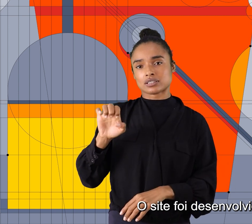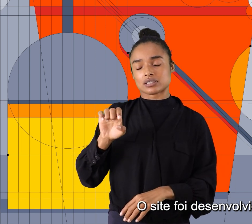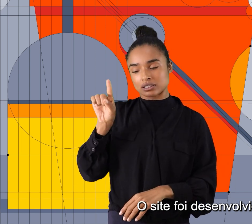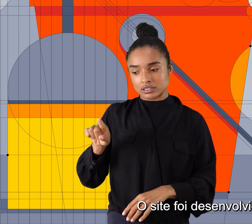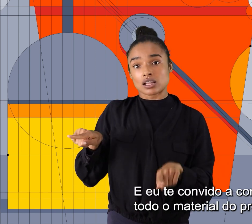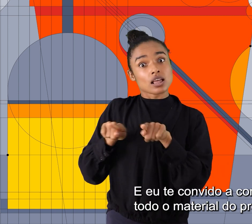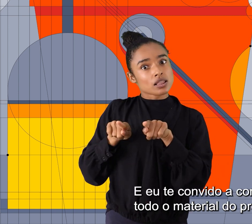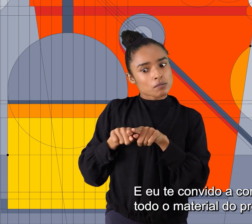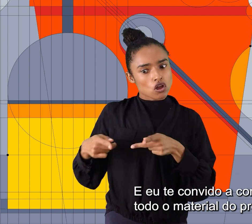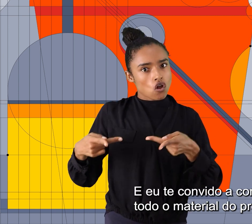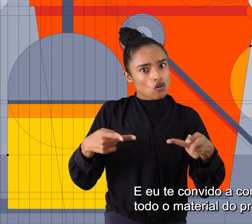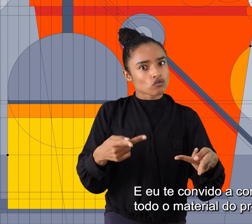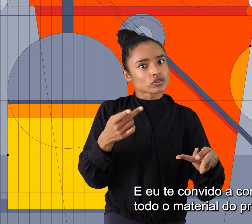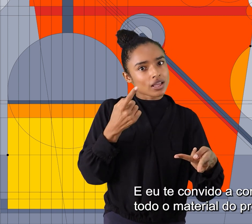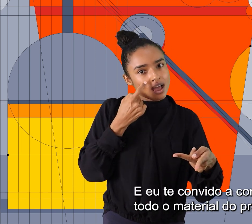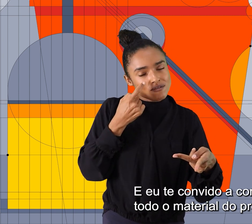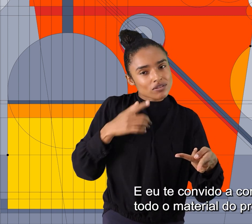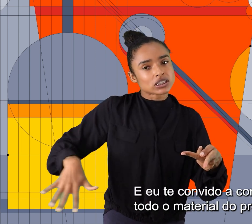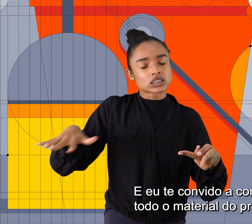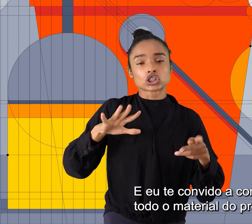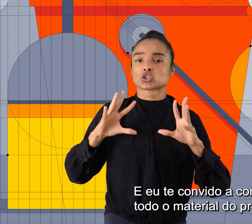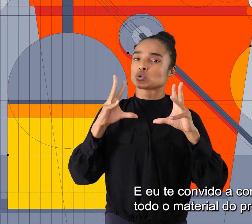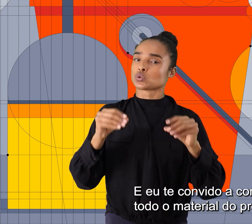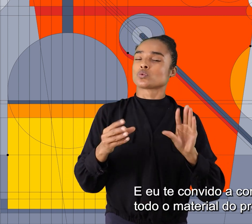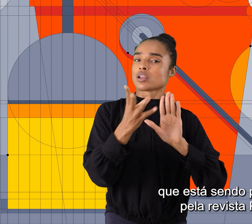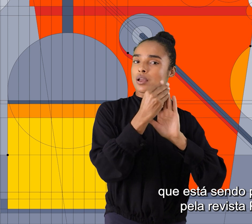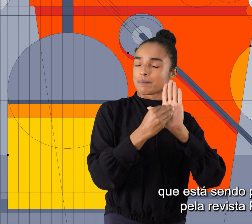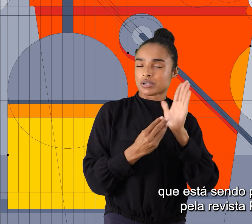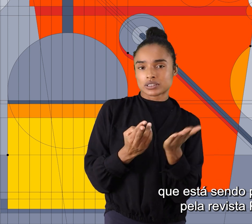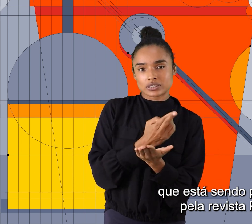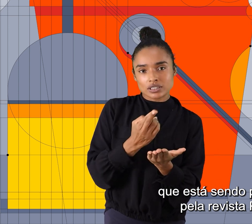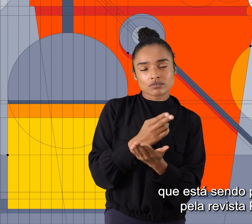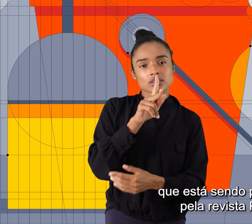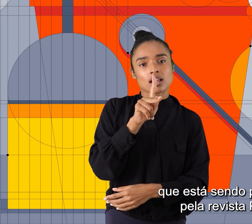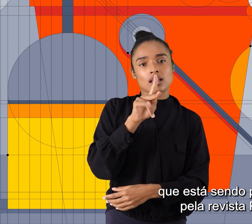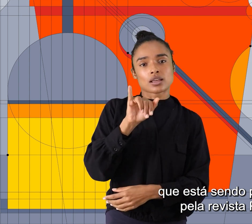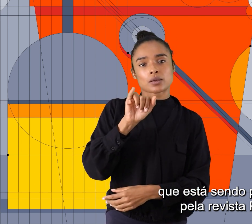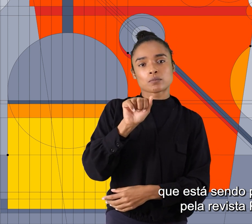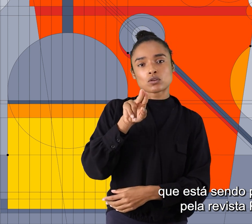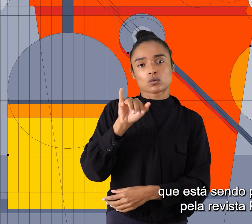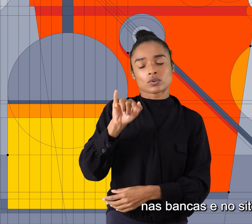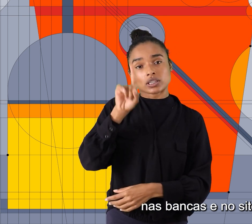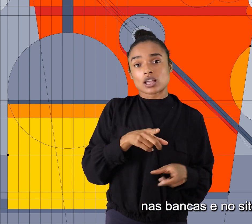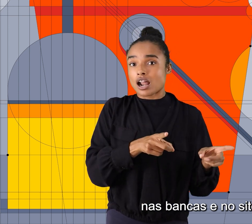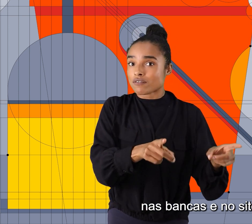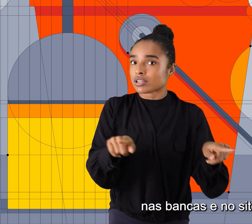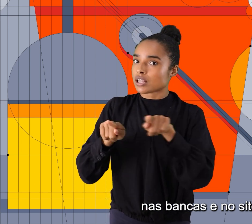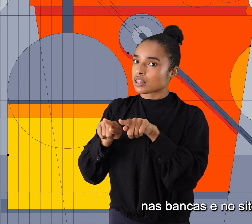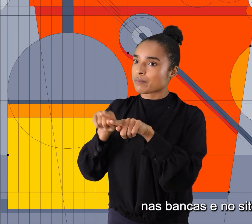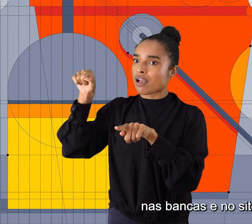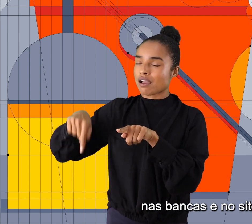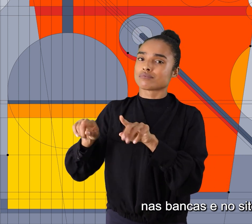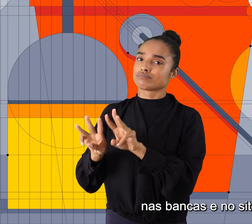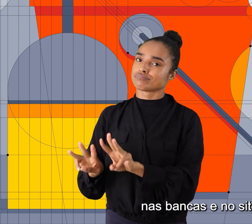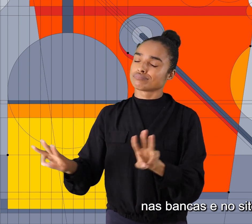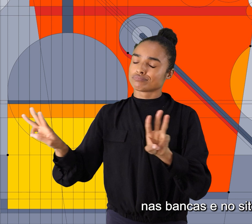pela AIE. E eu te convido a conferir também todo o material do Projeto Querino que está sendo publicado pela revista Piauí, nas bancas e no